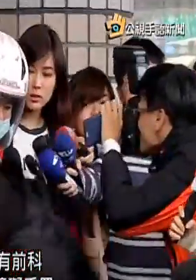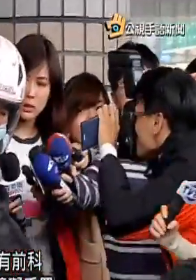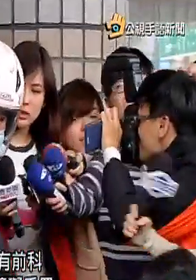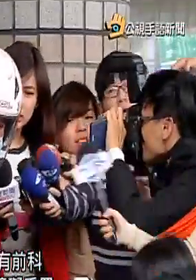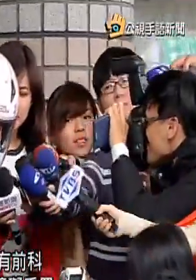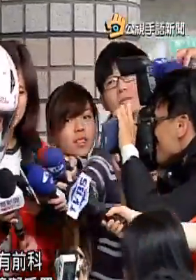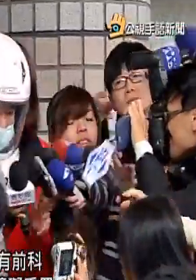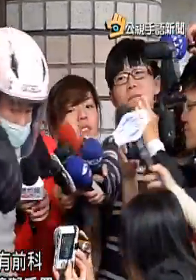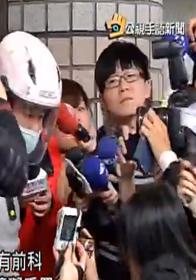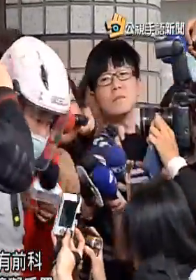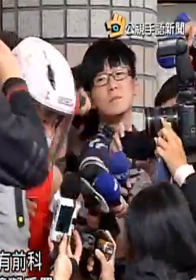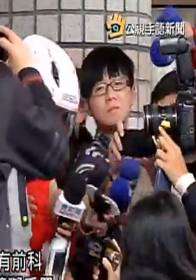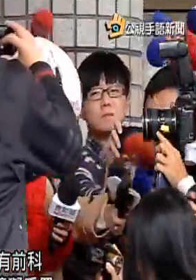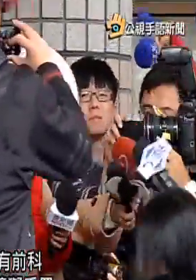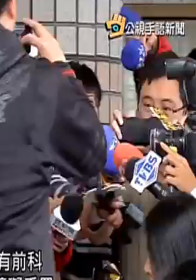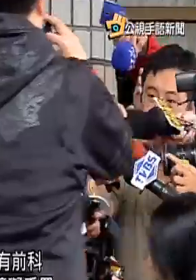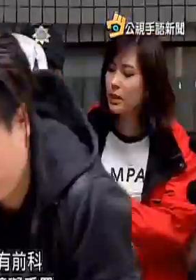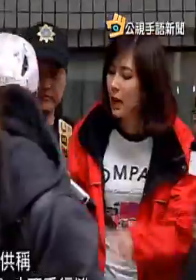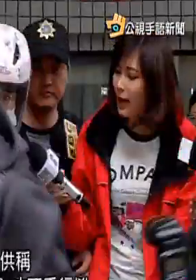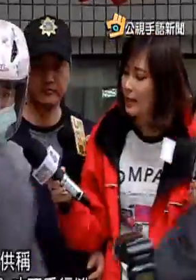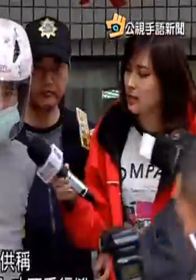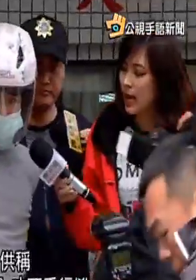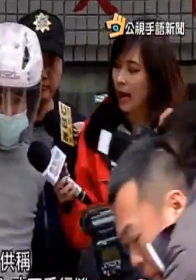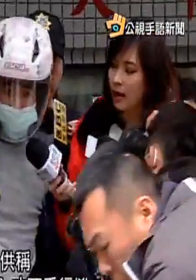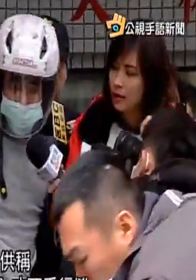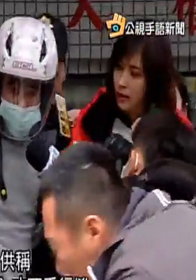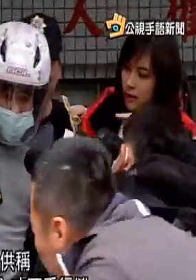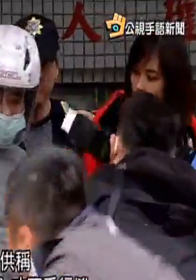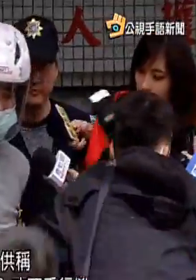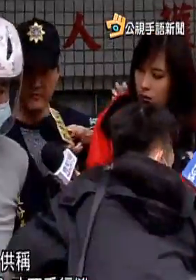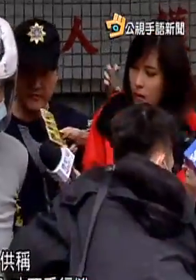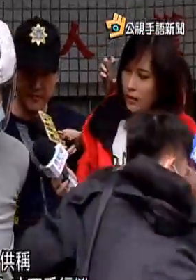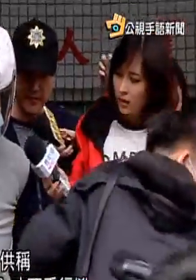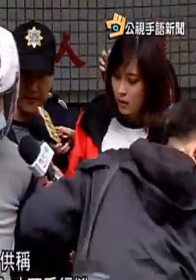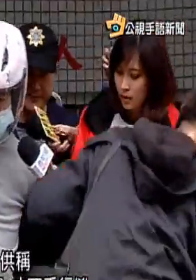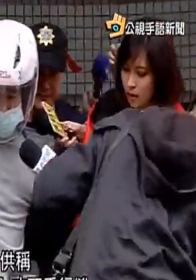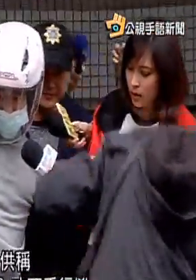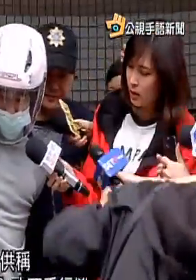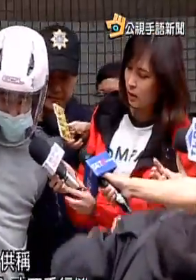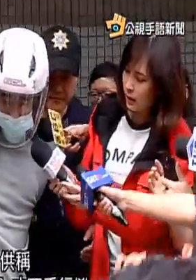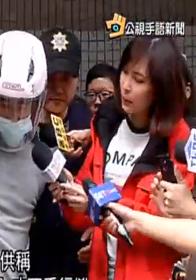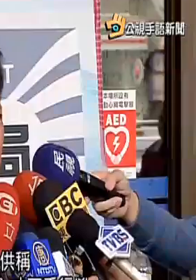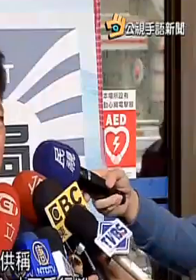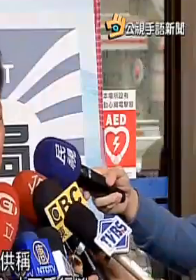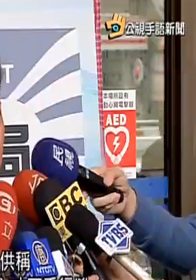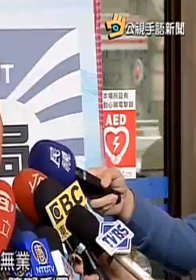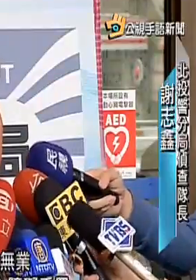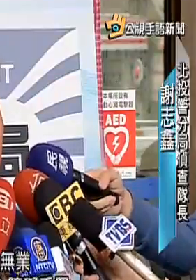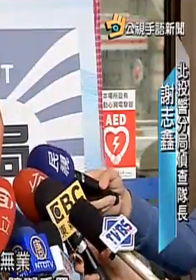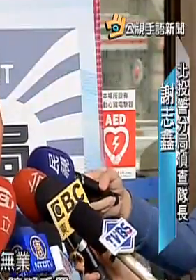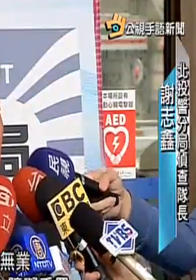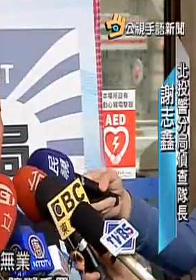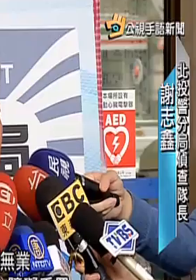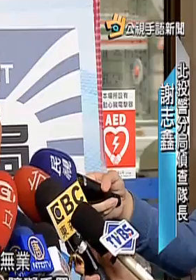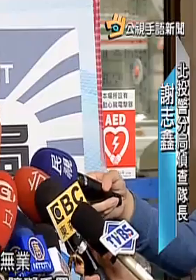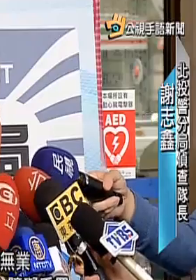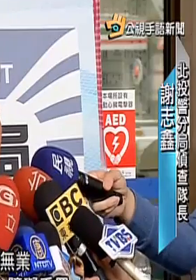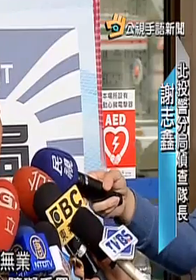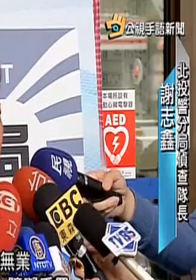领有身心障碍手册。他初步供称是因为讨厌警察才下手行凶。 詹嫌啊，无业，领